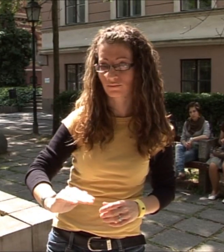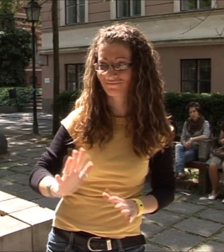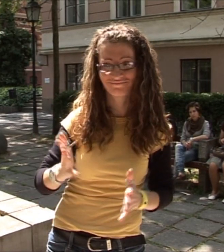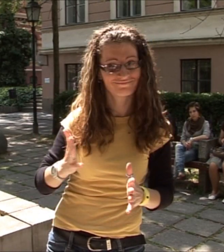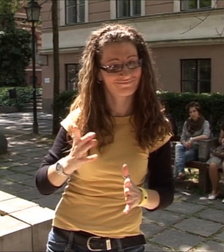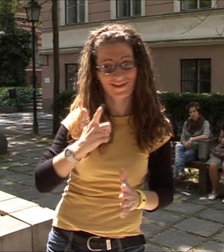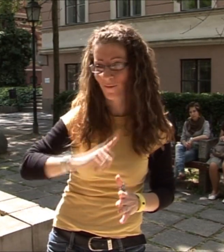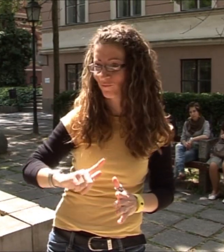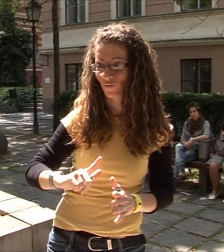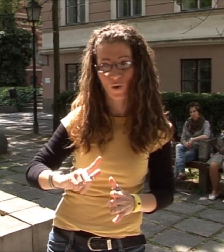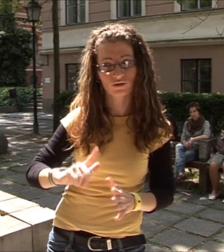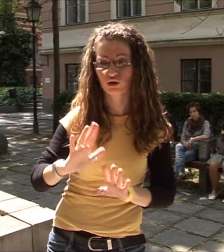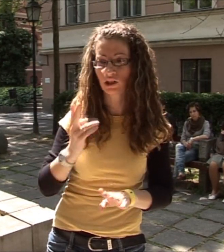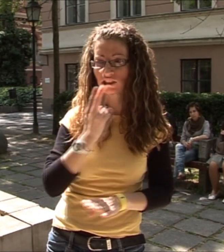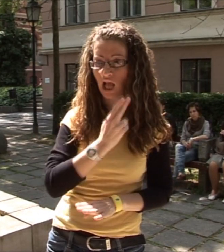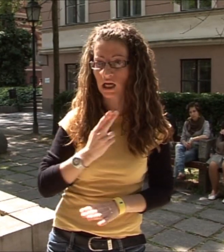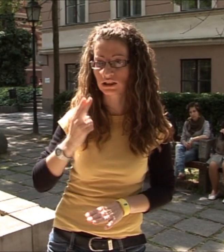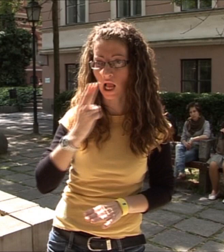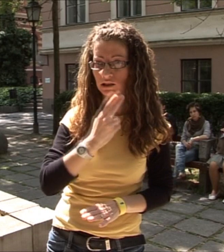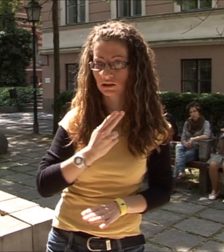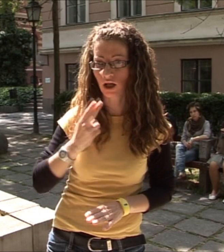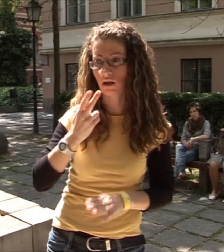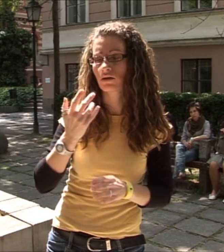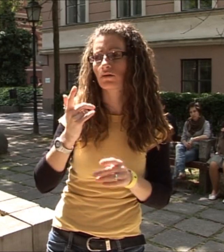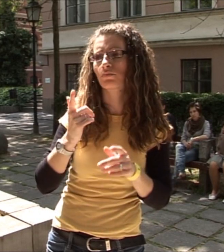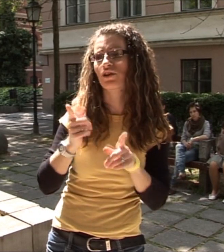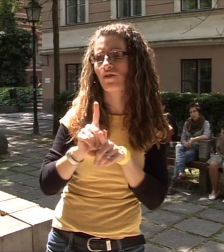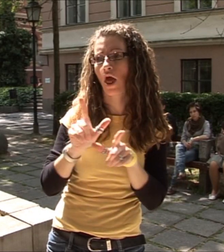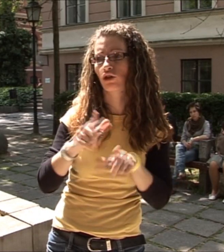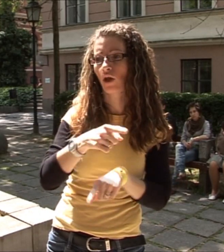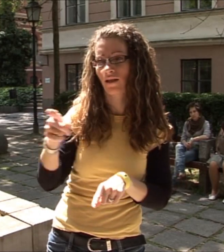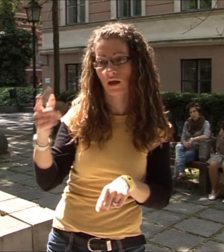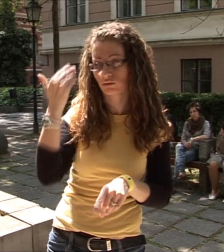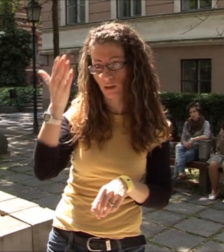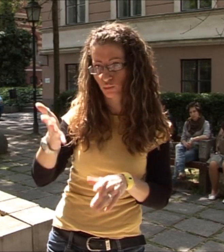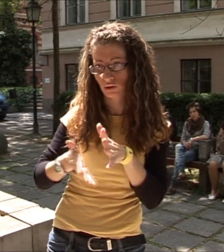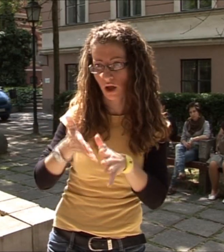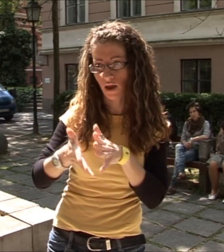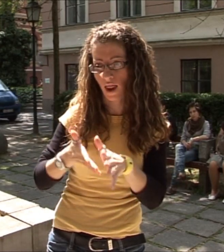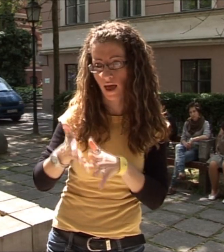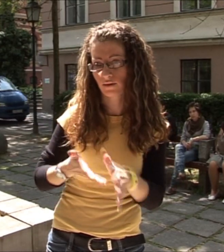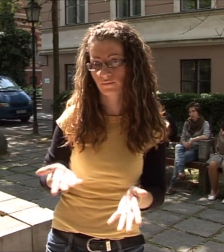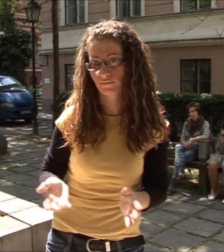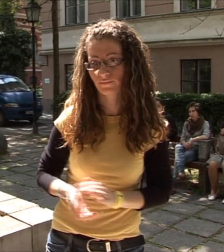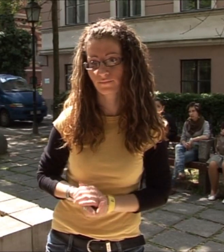kics nem volt ilyenoráró olvasás mivel a tanárok nem tudtak